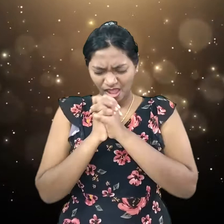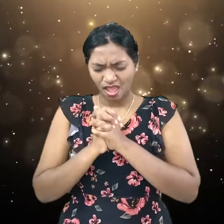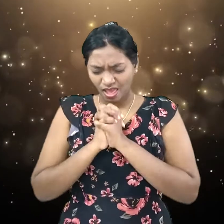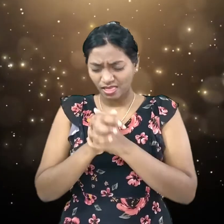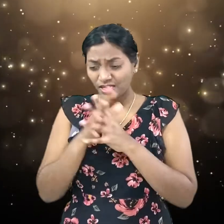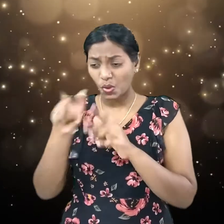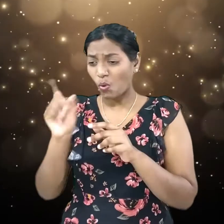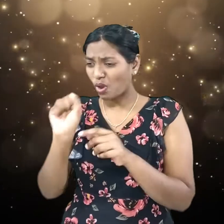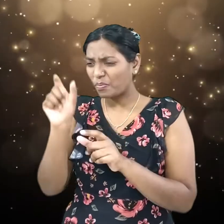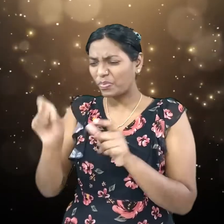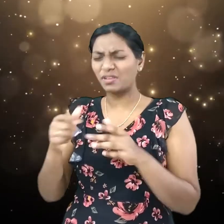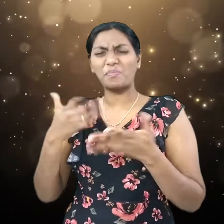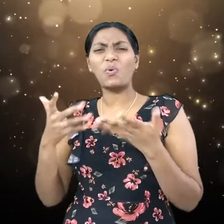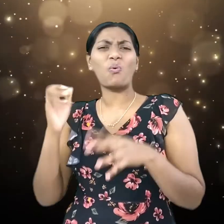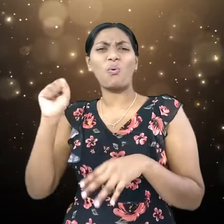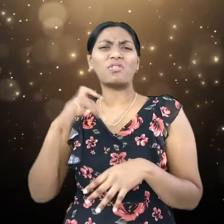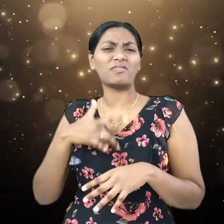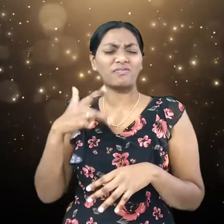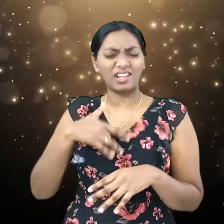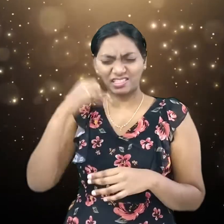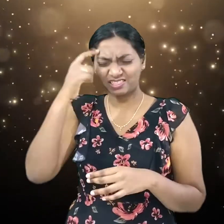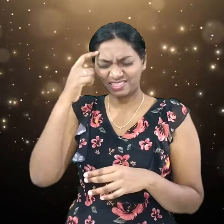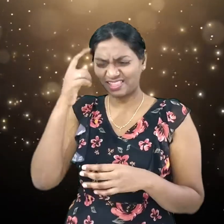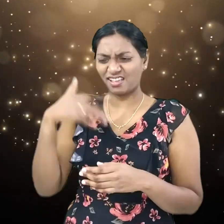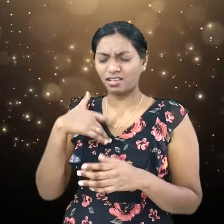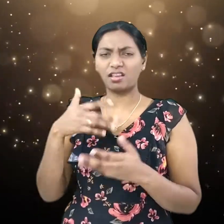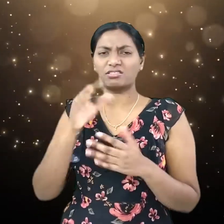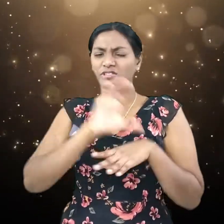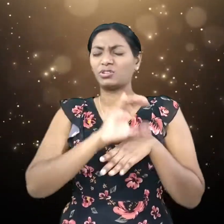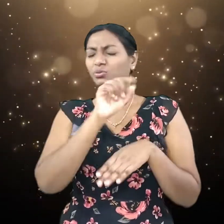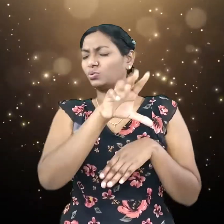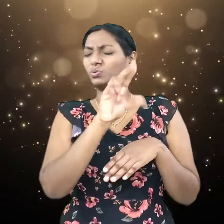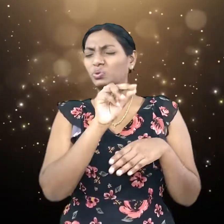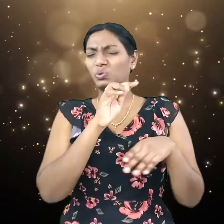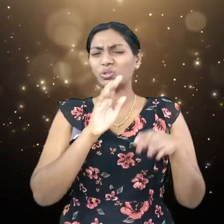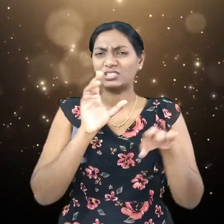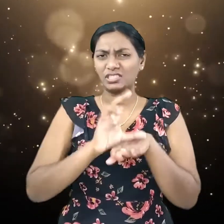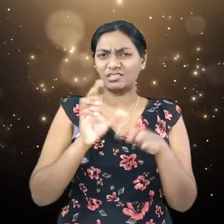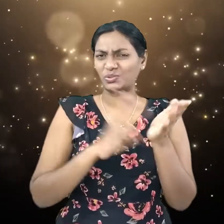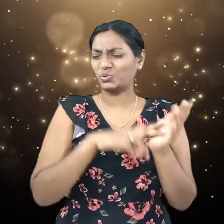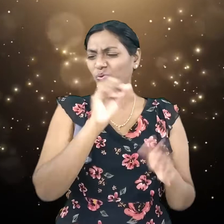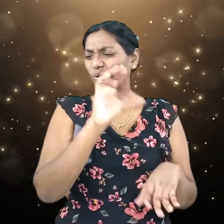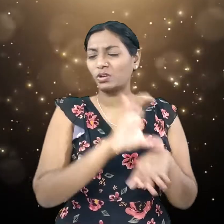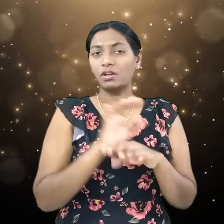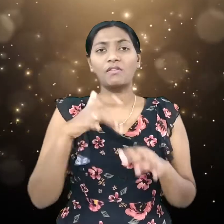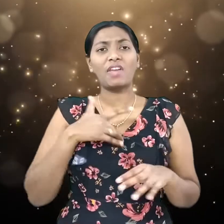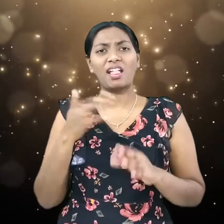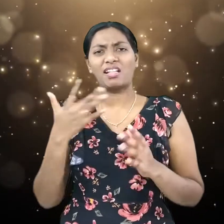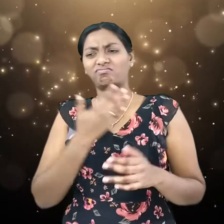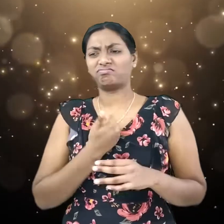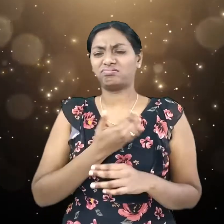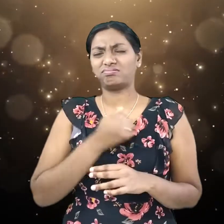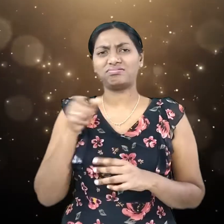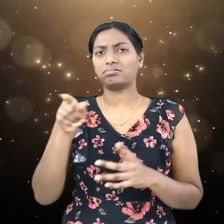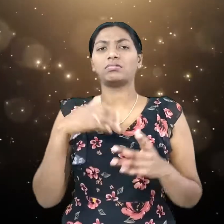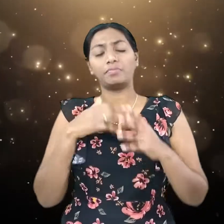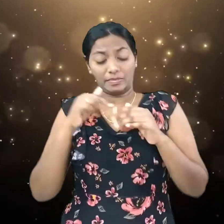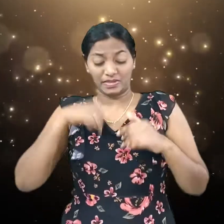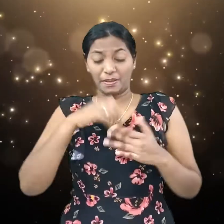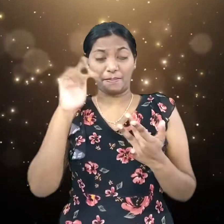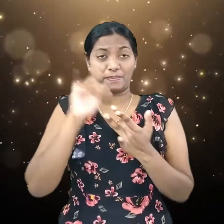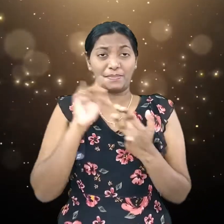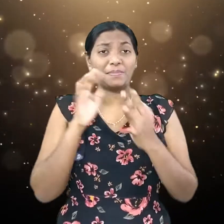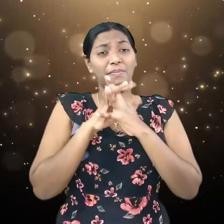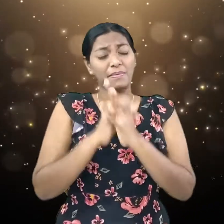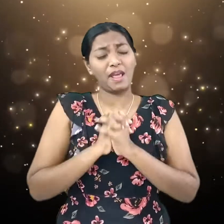को शैतान के फंदे से छुड़ाएंगे और वे निरंतर परमेश्वर के वचन और पवित्र आत्मा के द्वारा